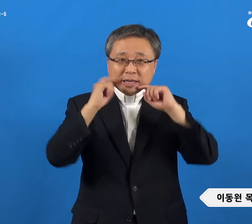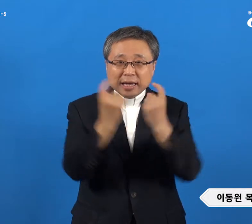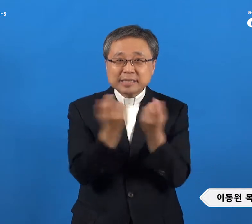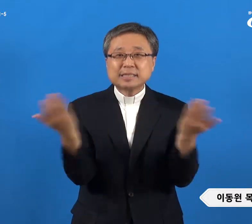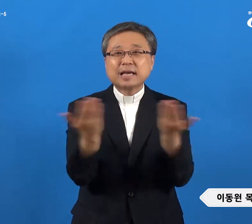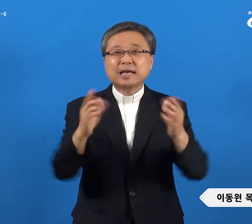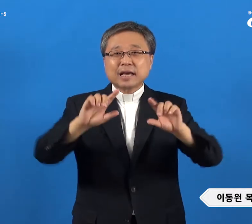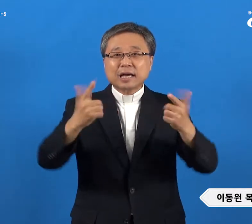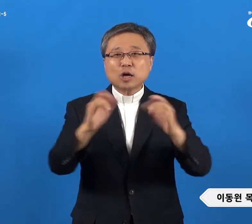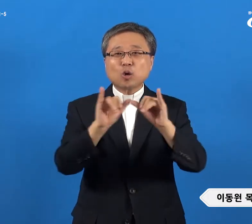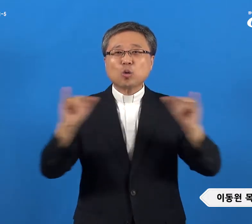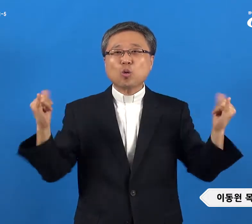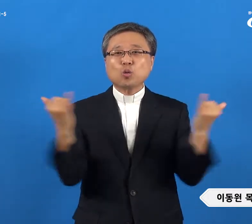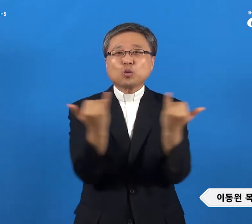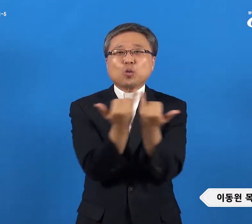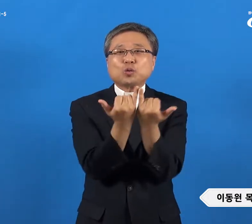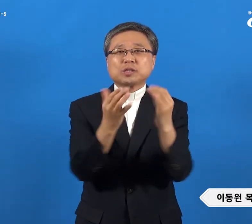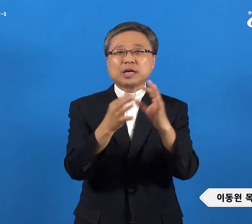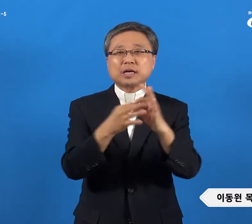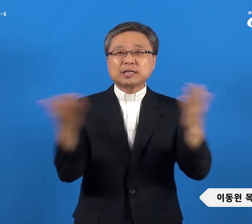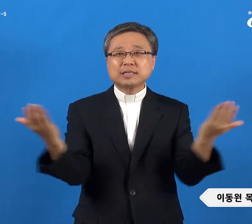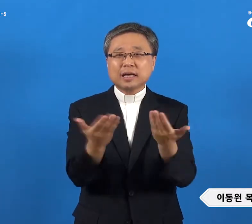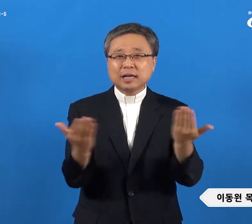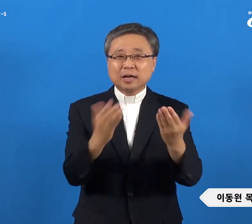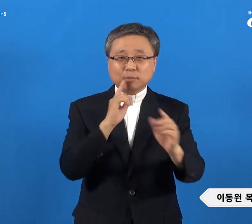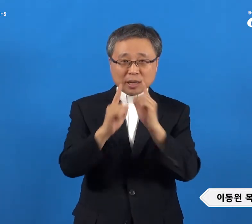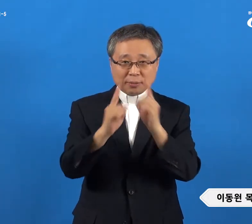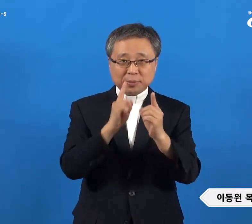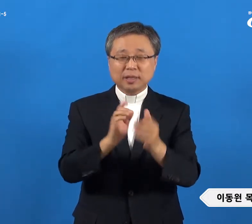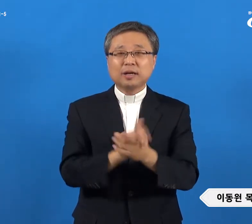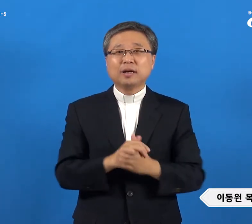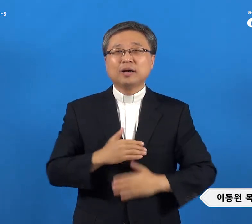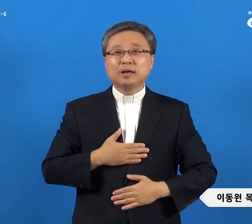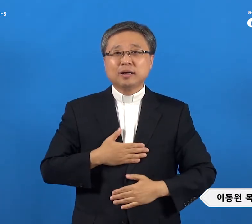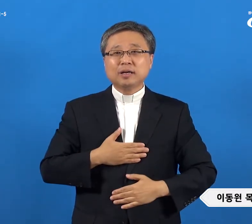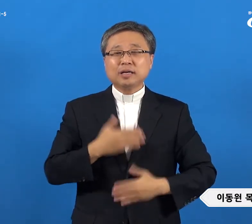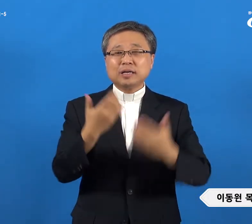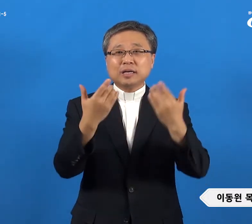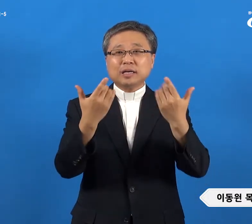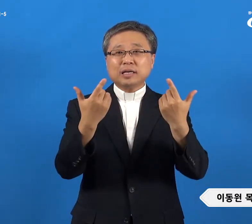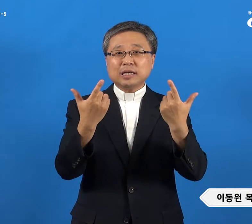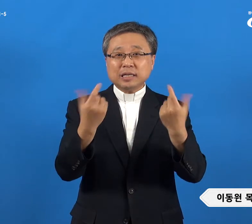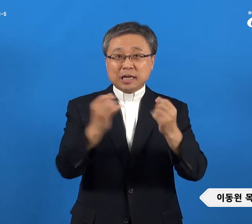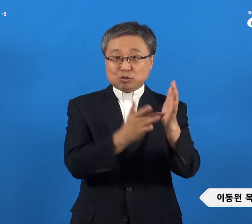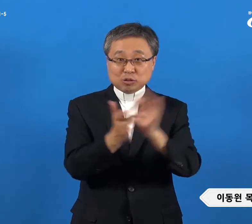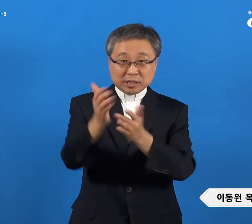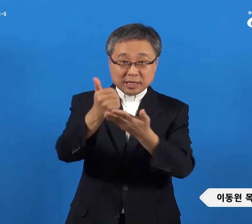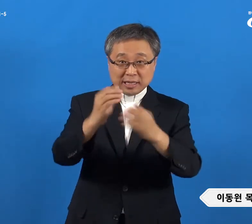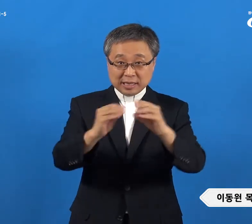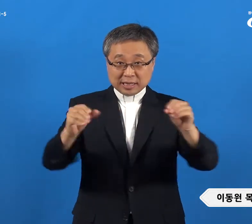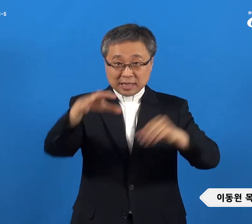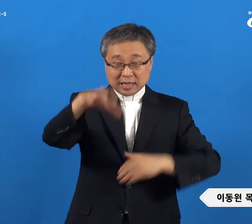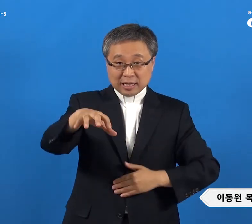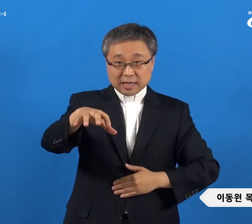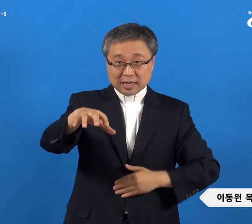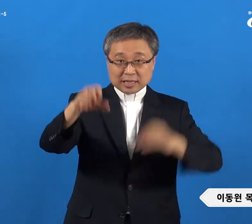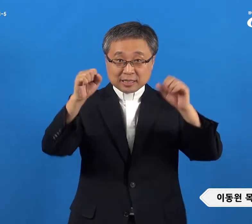아니라 공동체의 사역이다라는 사실입니다. 예수께서 이 땅에 계실 때 제 아들을 훈련시키고